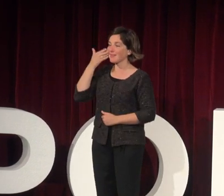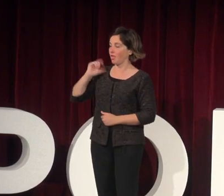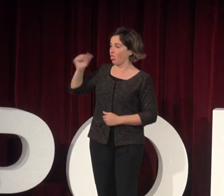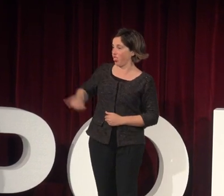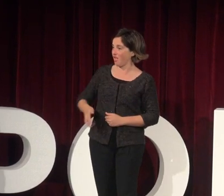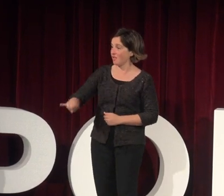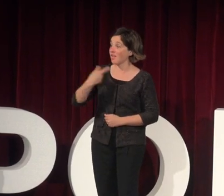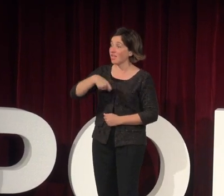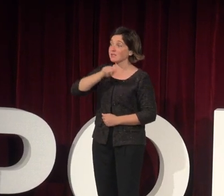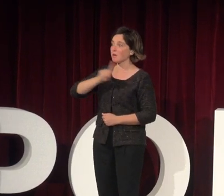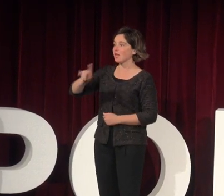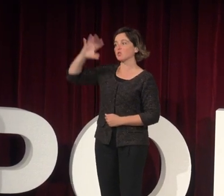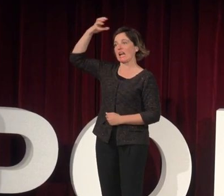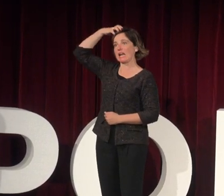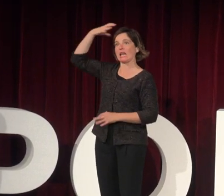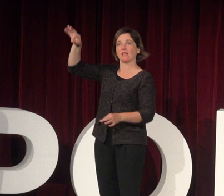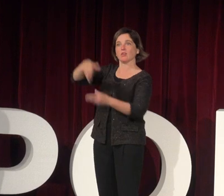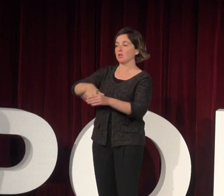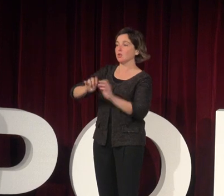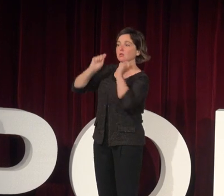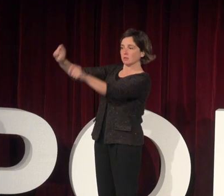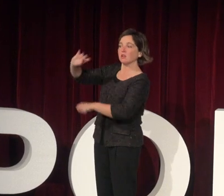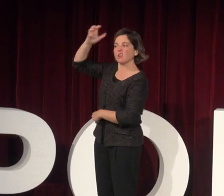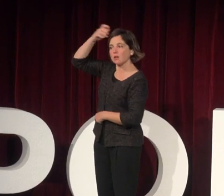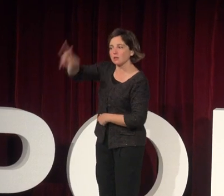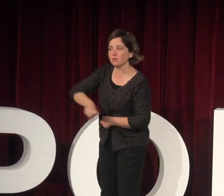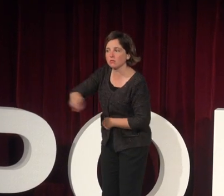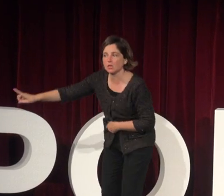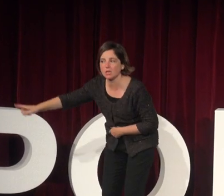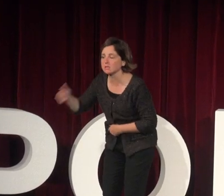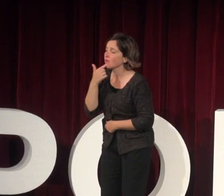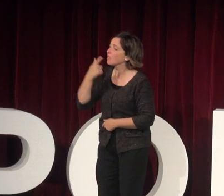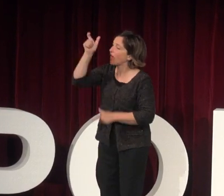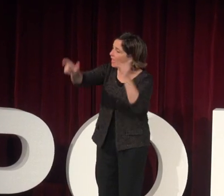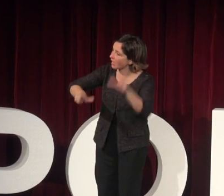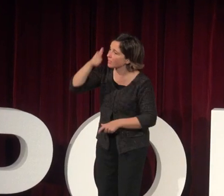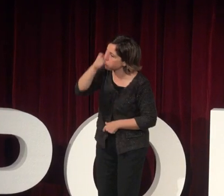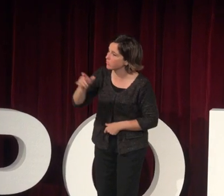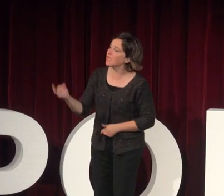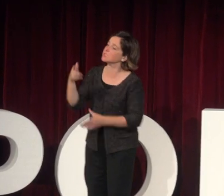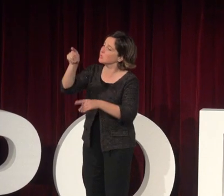enriquece. España no es un rey que no ha votado a nadie. España son sus gentes.